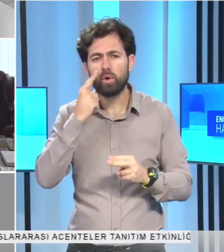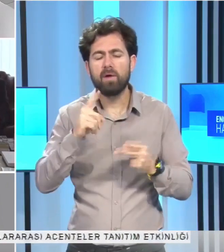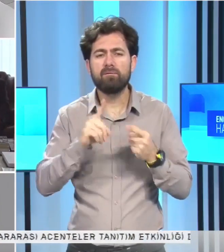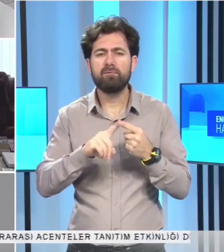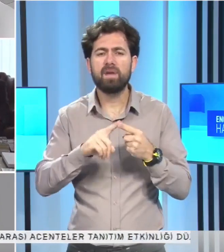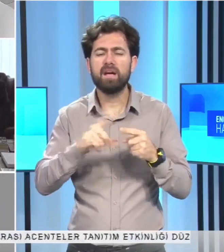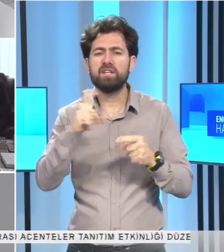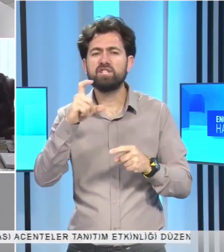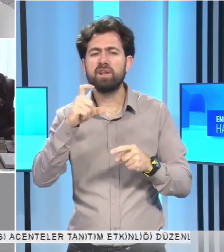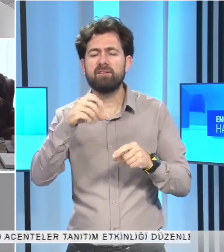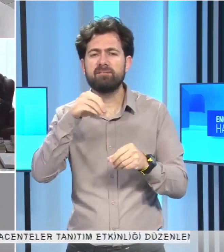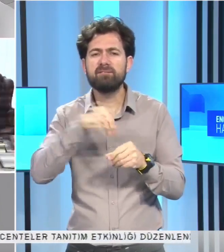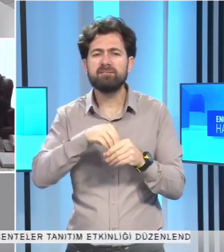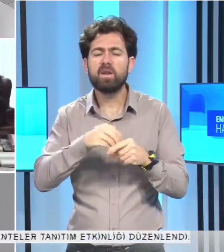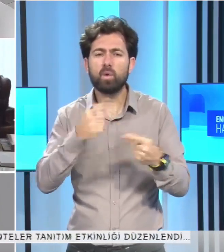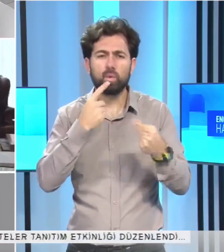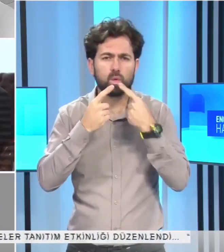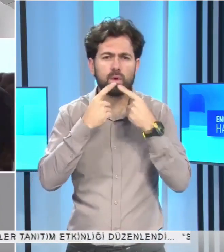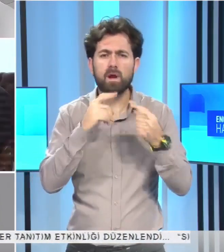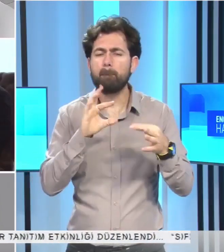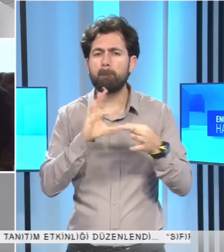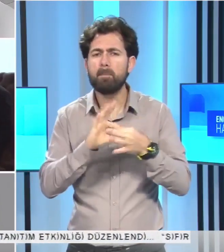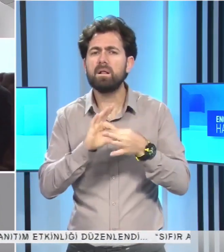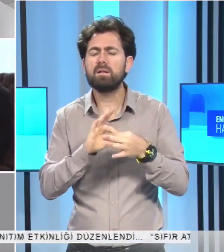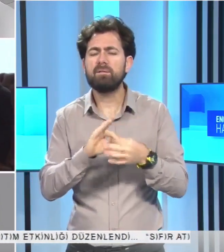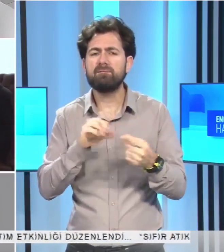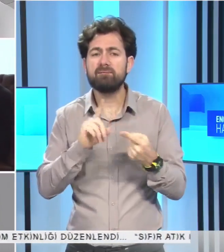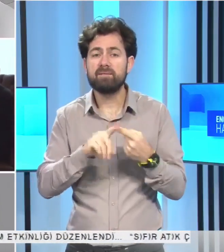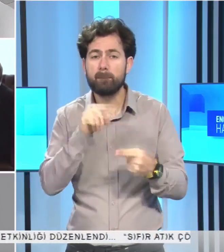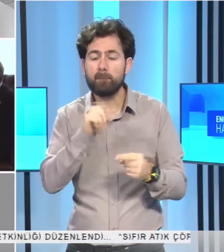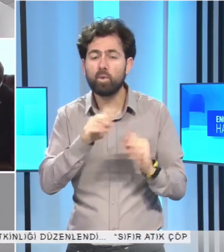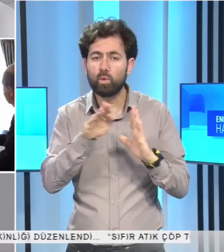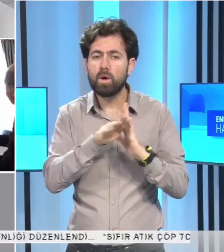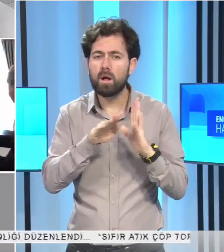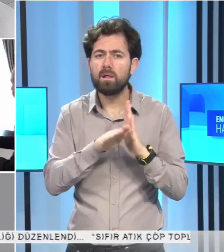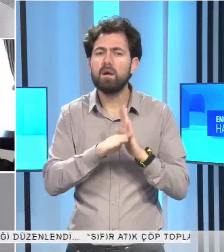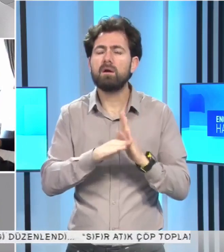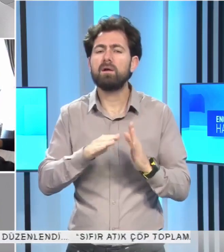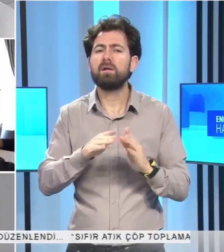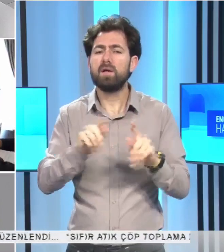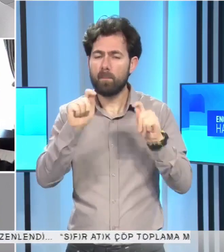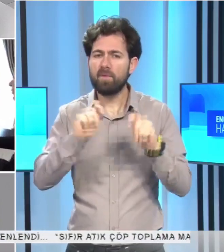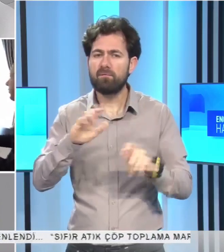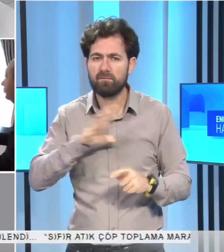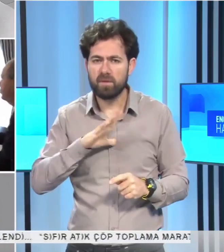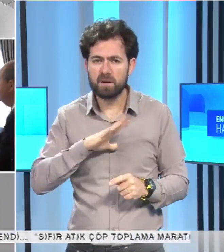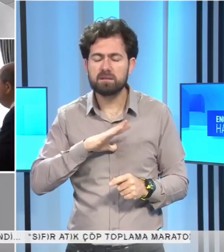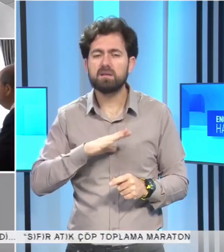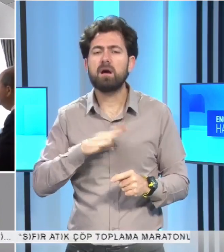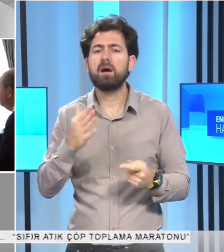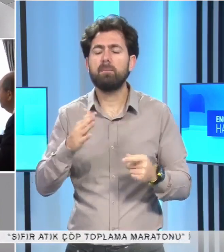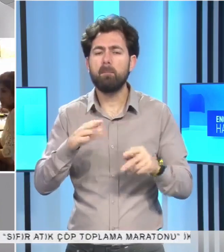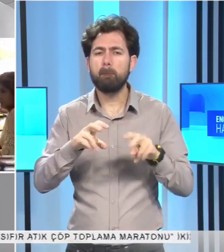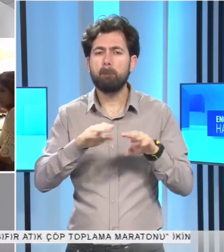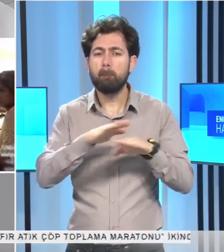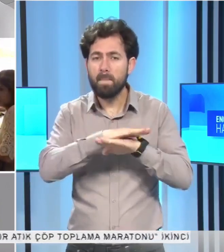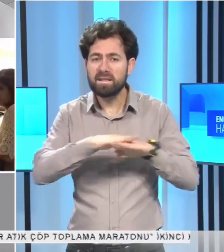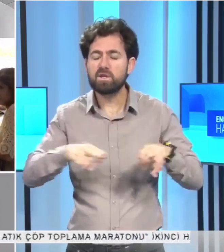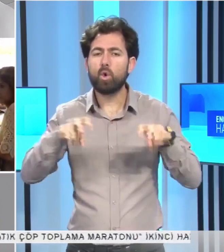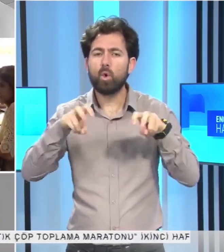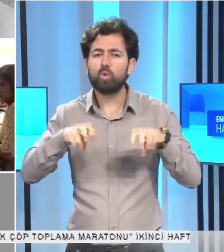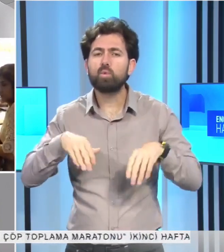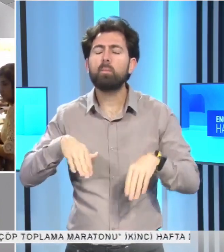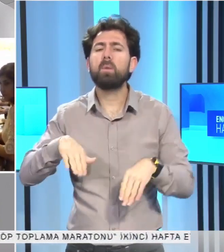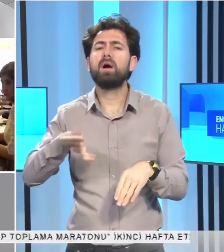ve Cenevre'de söylenenlere bağlılıklarını, bu kriterler yerine getirilmeden masaya oturulmayacağını